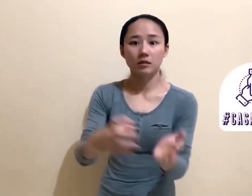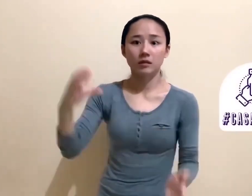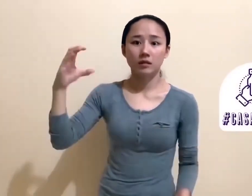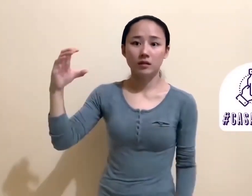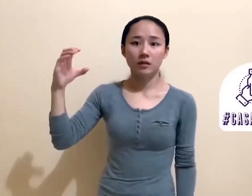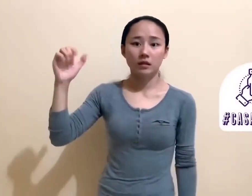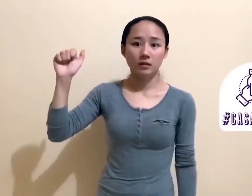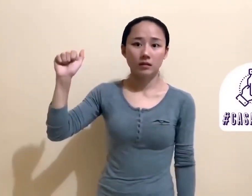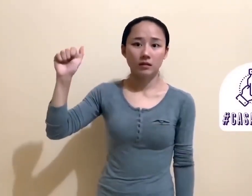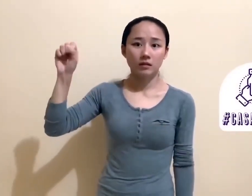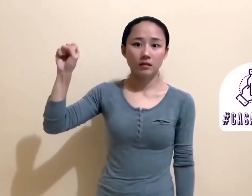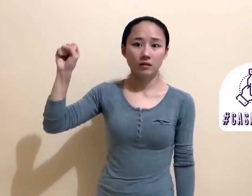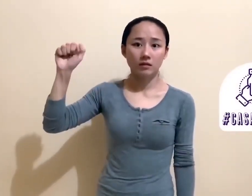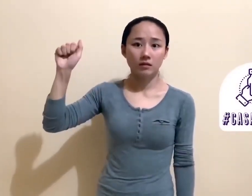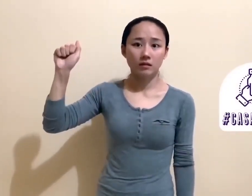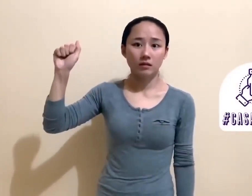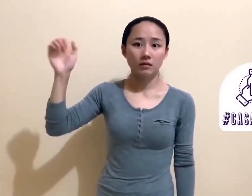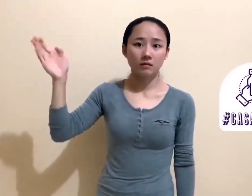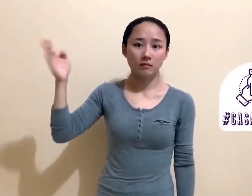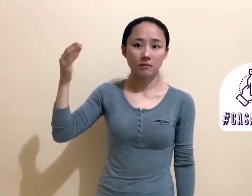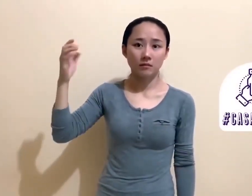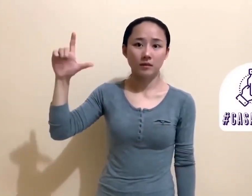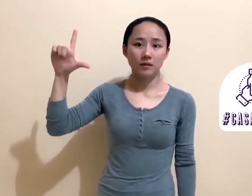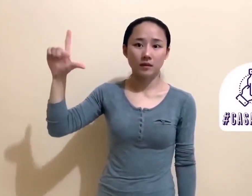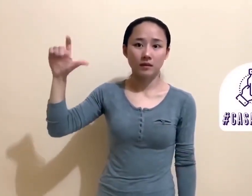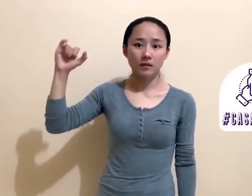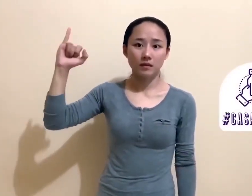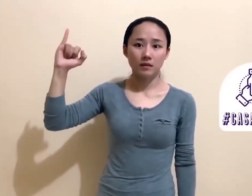projeto hashtag Casa Libras.